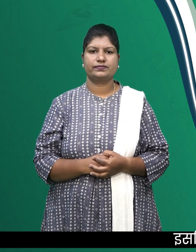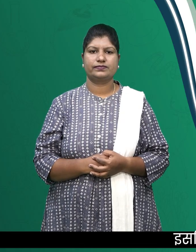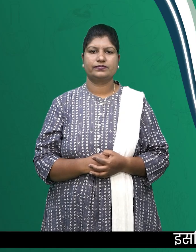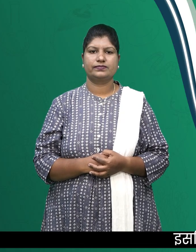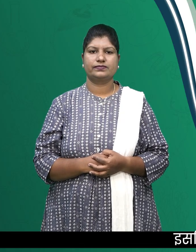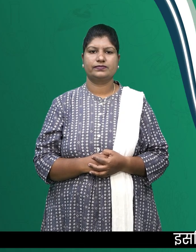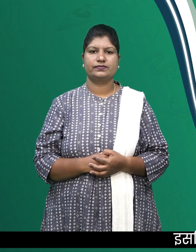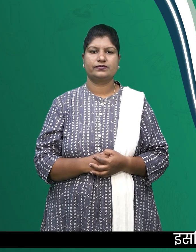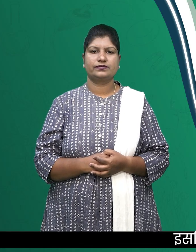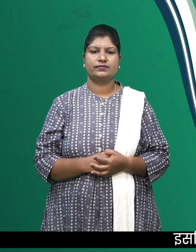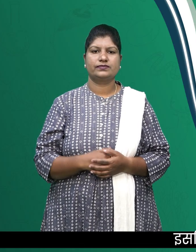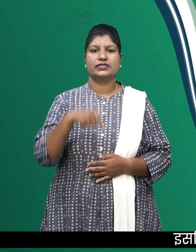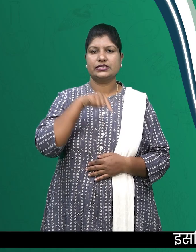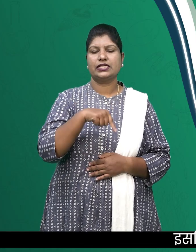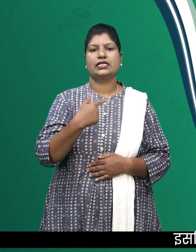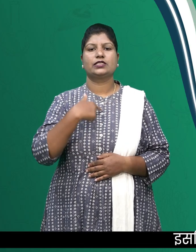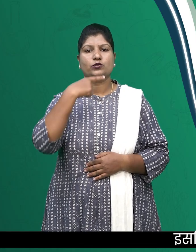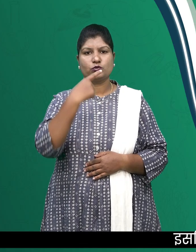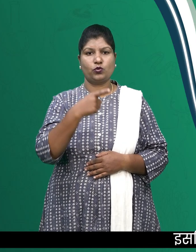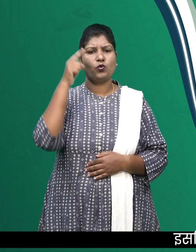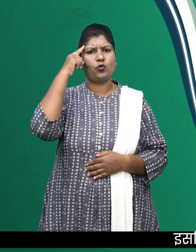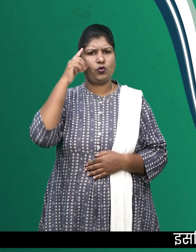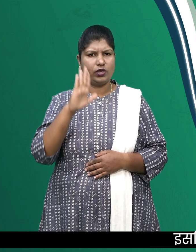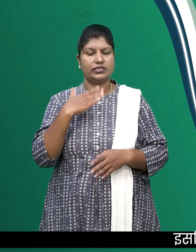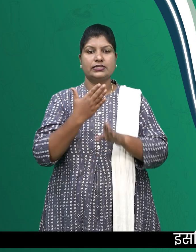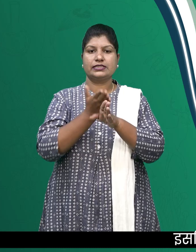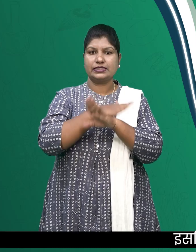इसलिए यह माना जाता है कि